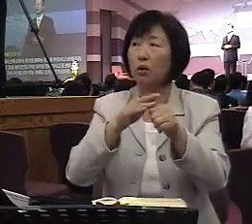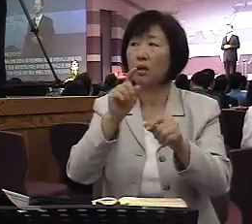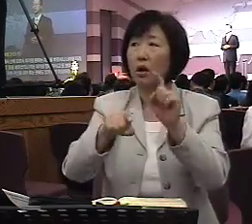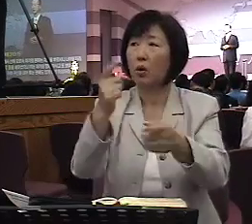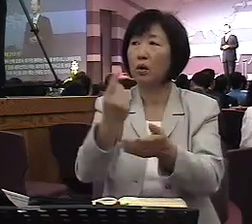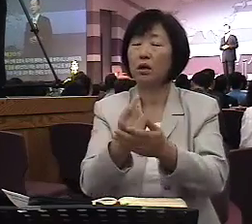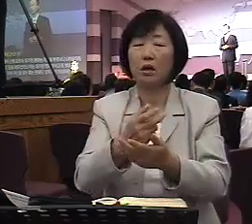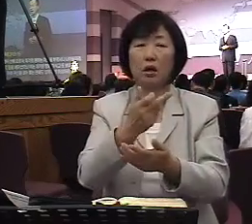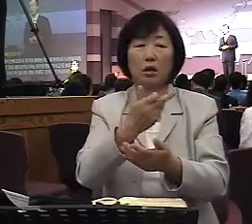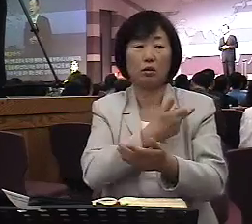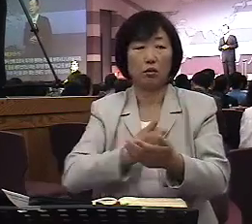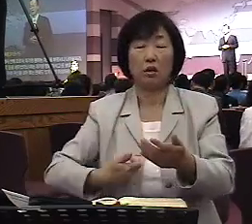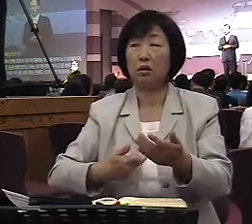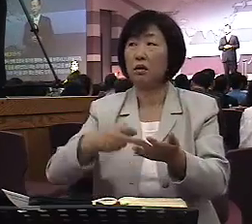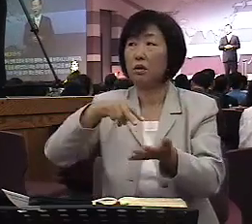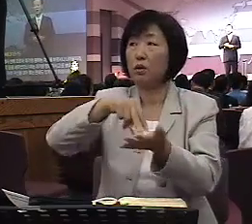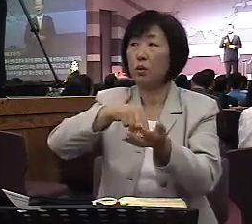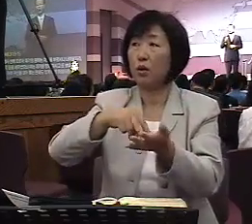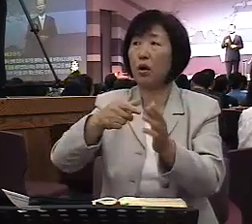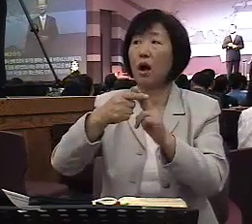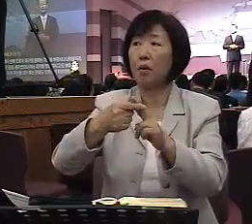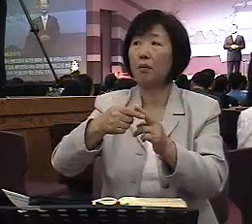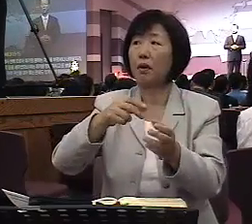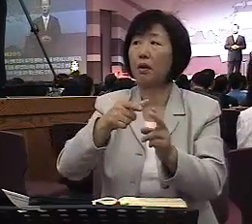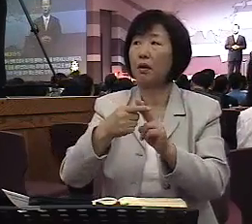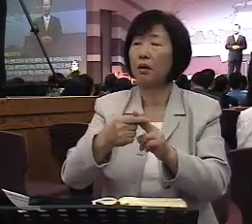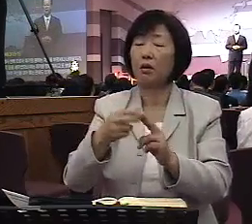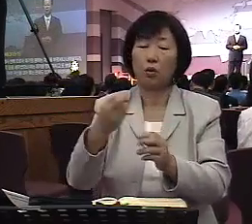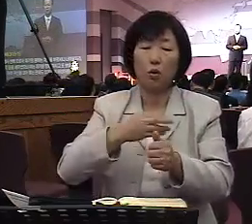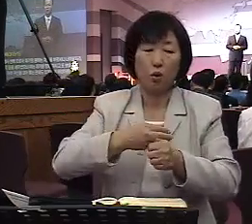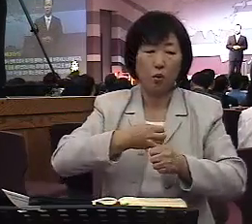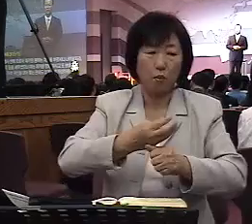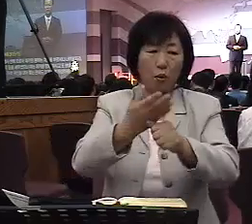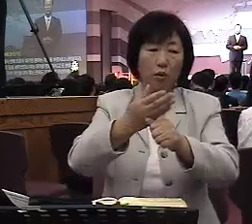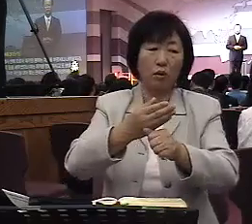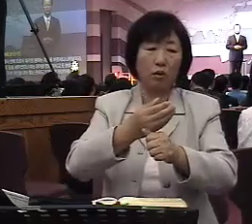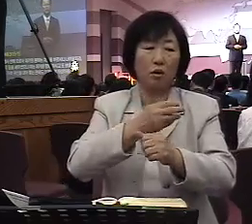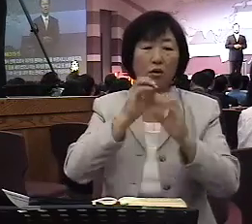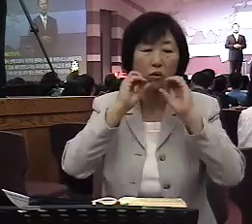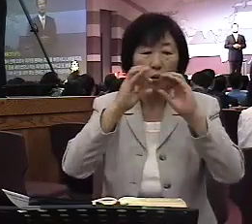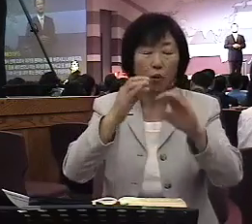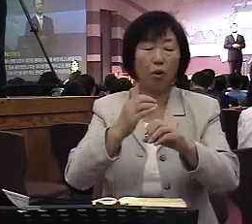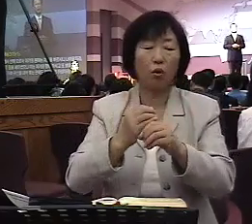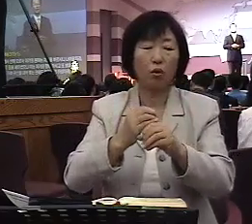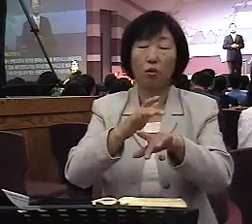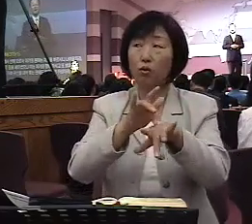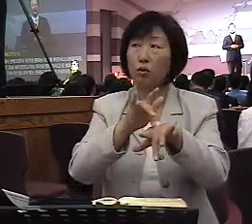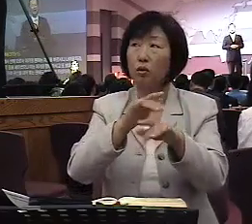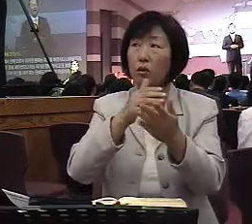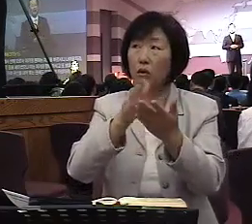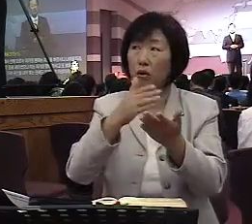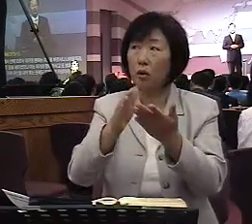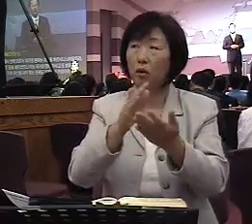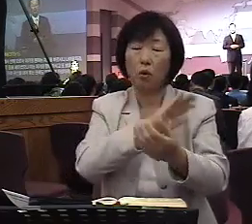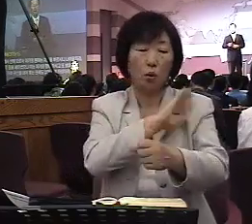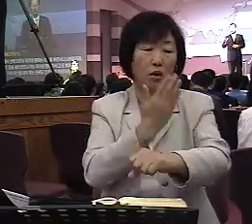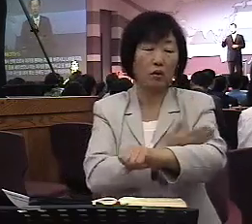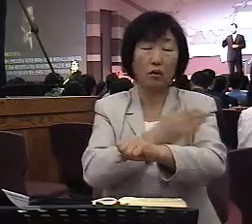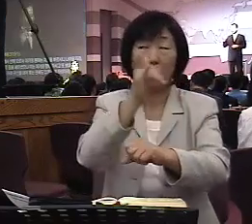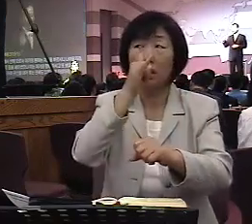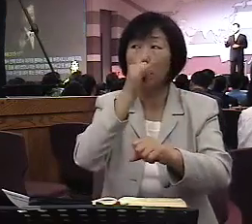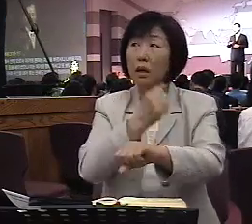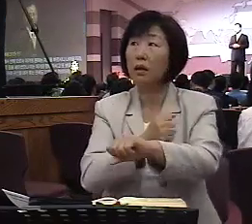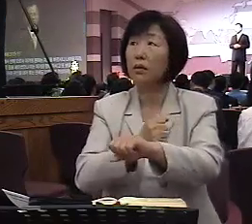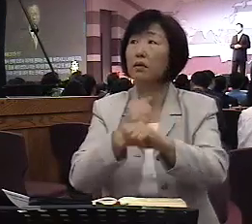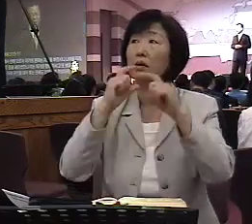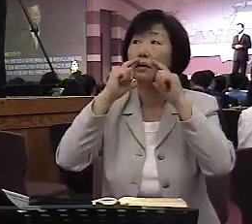12를 세우셨으니 이는 자기와 함께 하시고 또 보내사 전도도 하며 귀신을 내어 쫓는 권세도 있게 하려 하십니다.